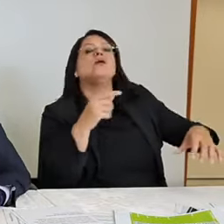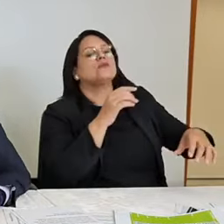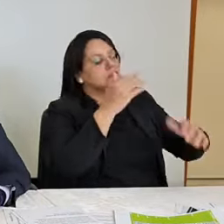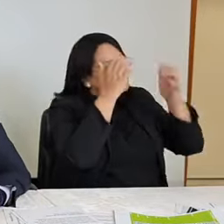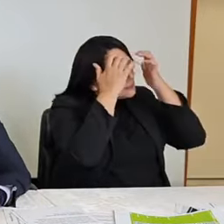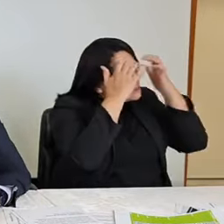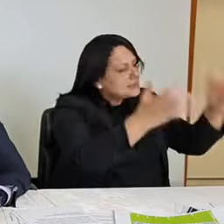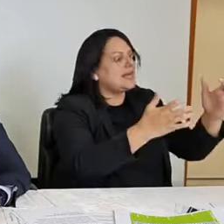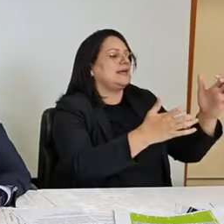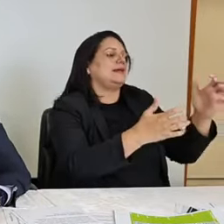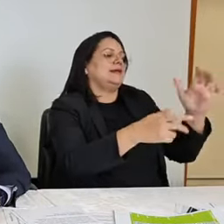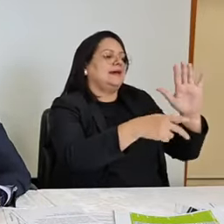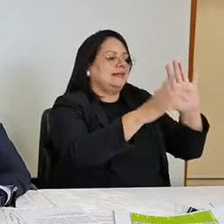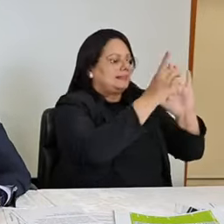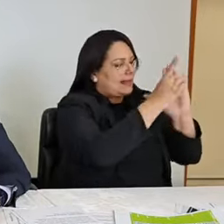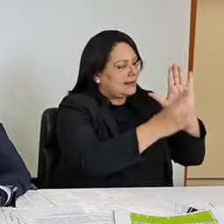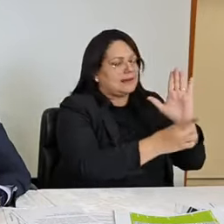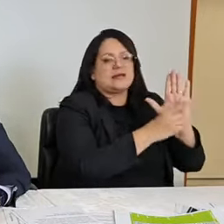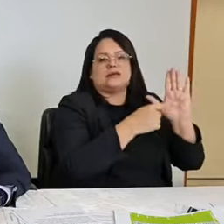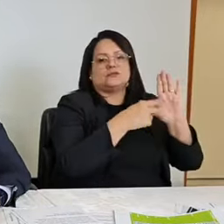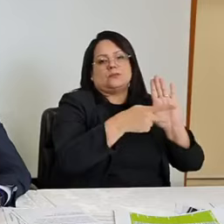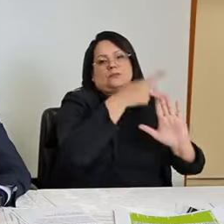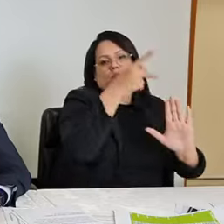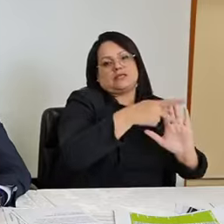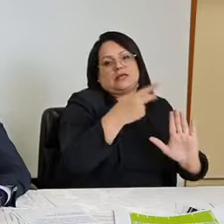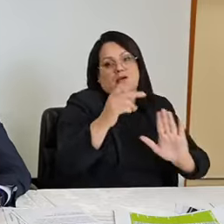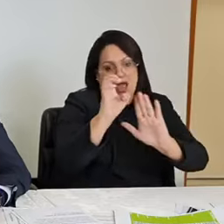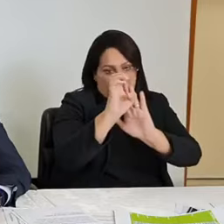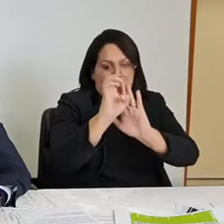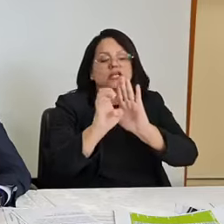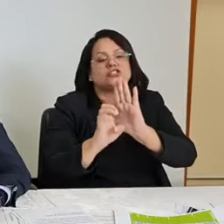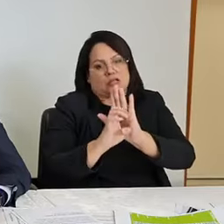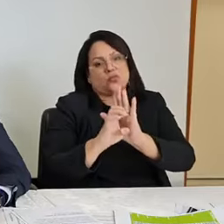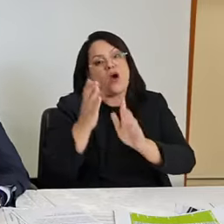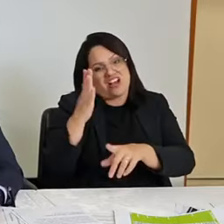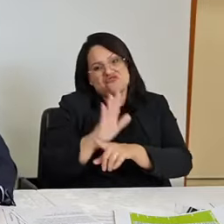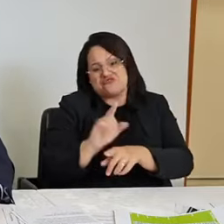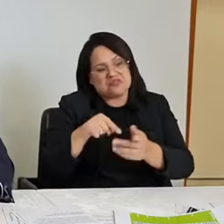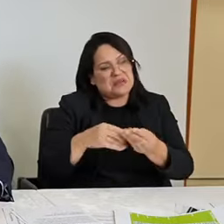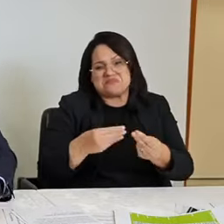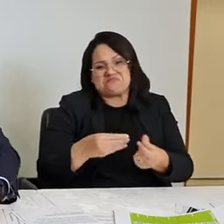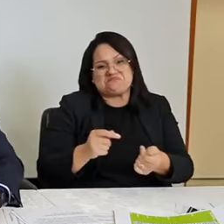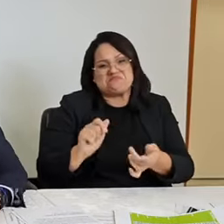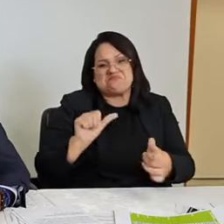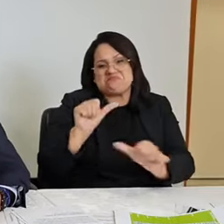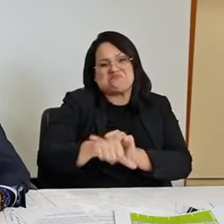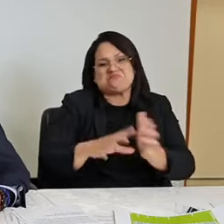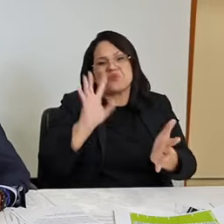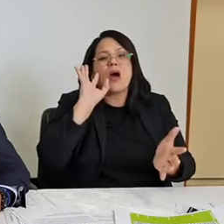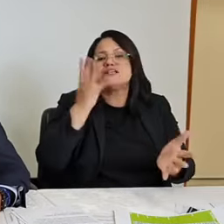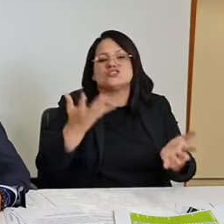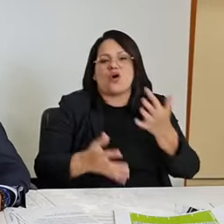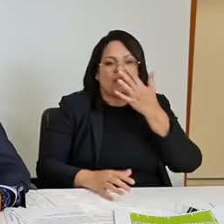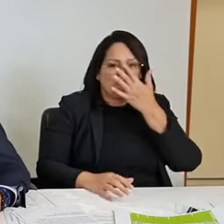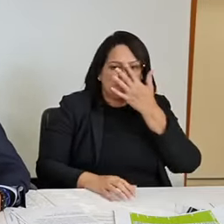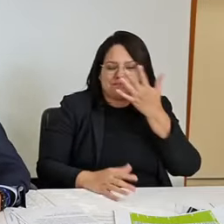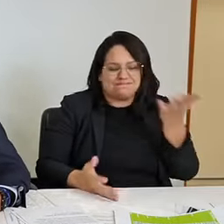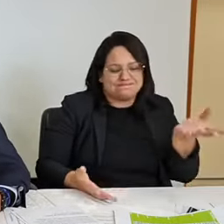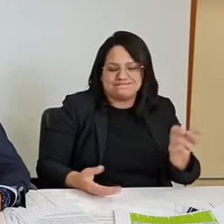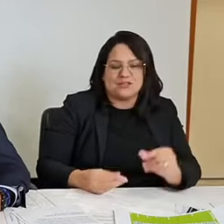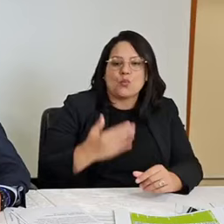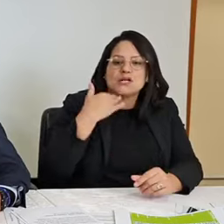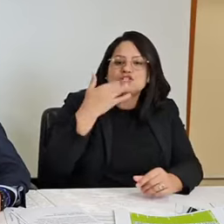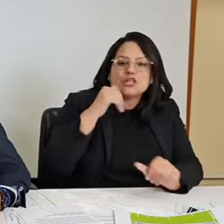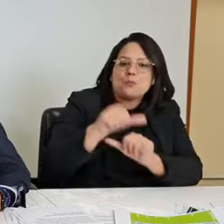portarias, MPs. Então, o estatuto ajuda, mas... sinceramente, não resolve. Eles mudariam o estatuto novamente, né? Assim, tem mais, Cid?